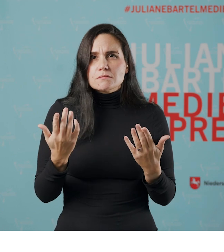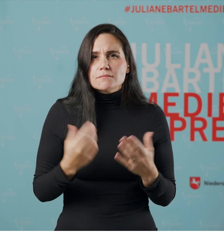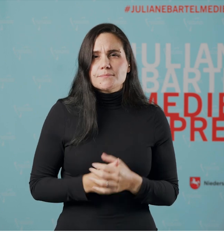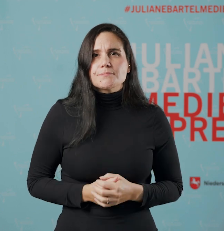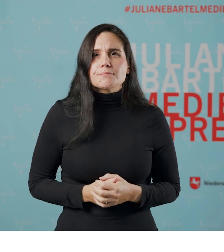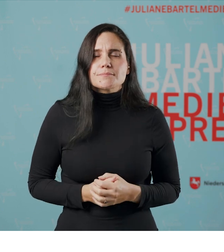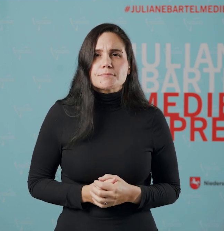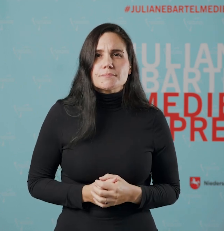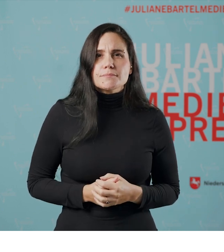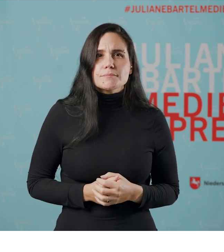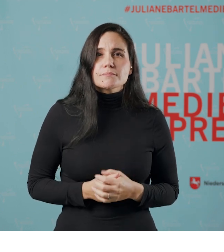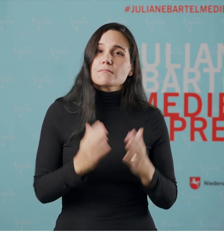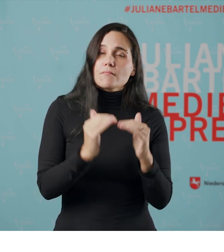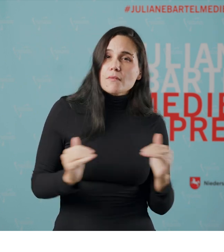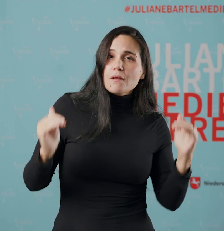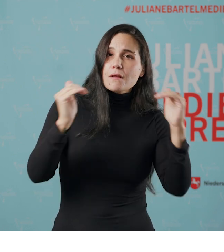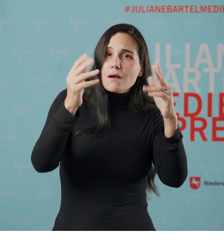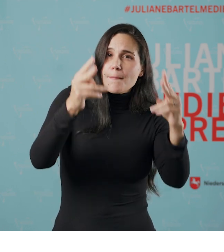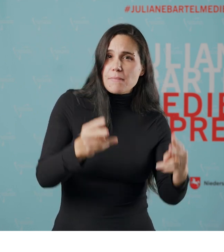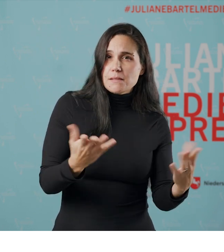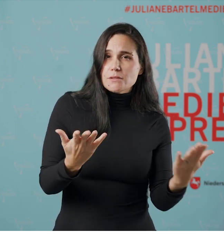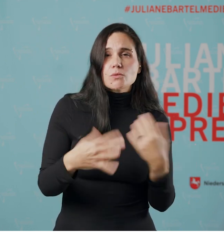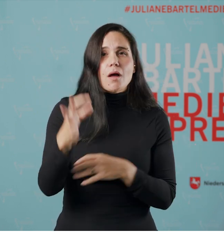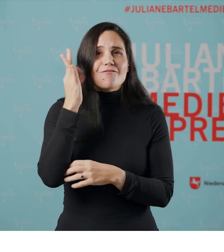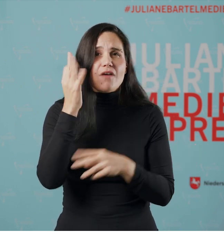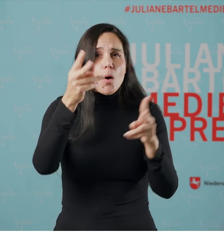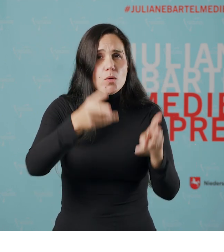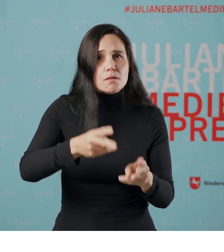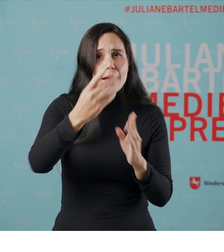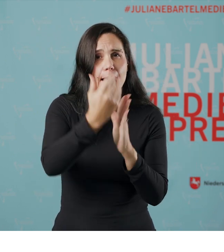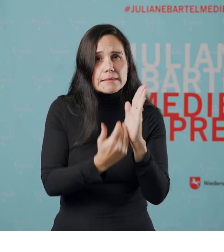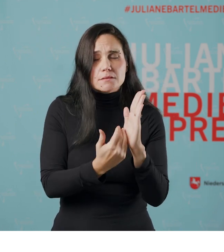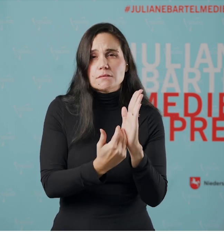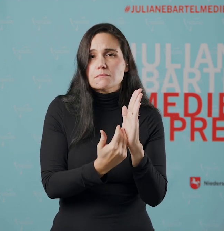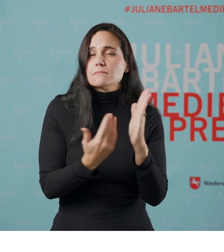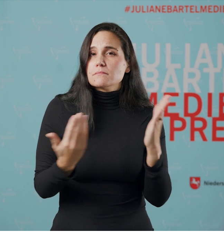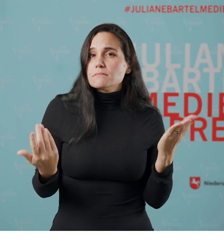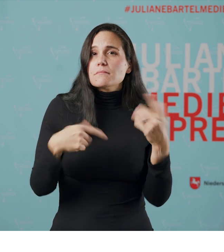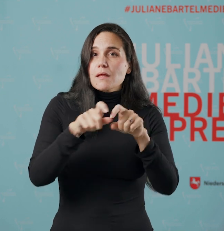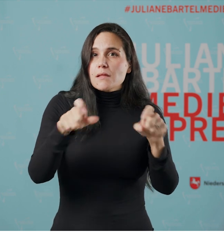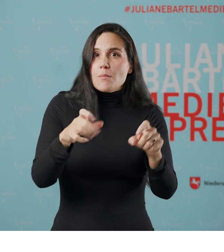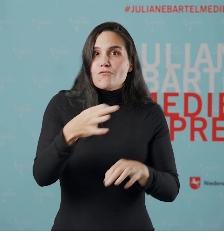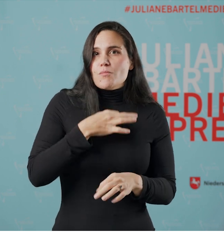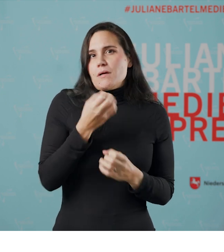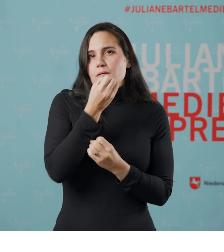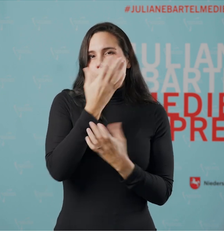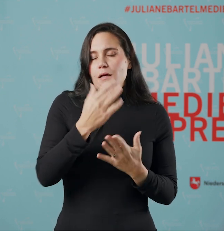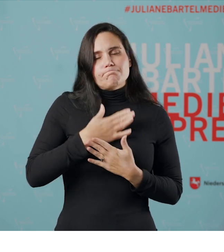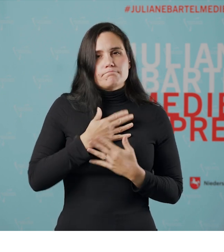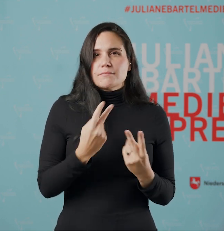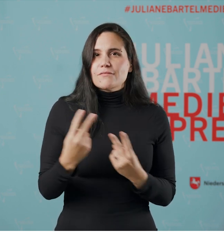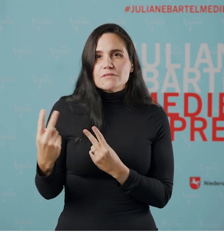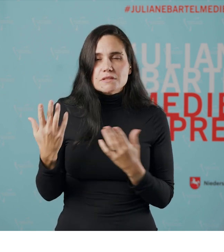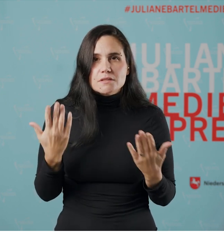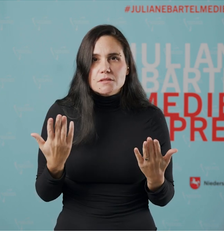wirkliche Öffentlichkeit gewonnen hat. Gleichberechtigung und generell Frauenrechte sind Themen, die mir auf jeden